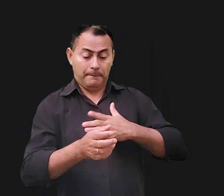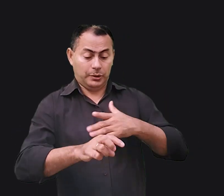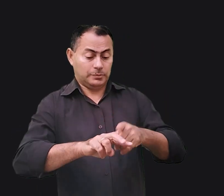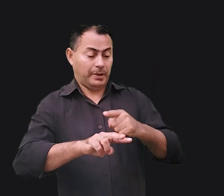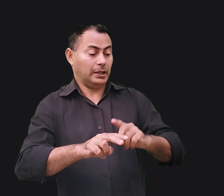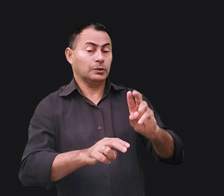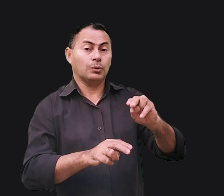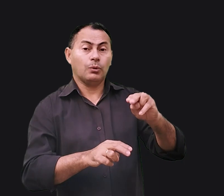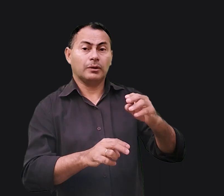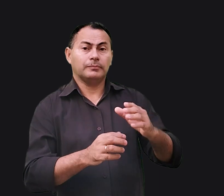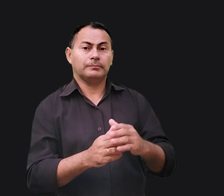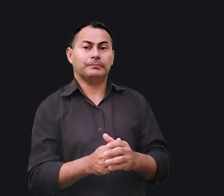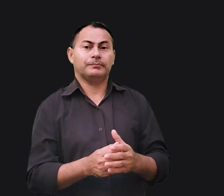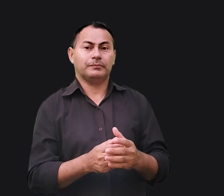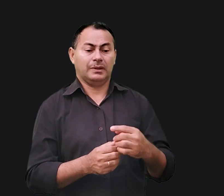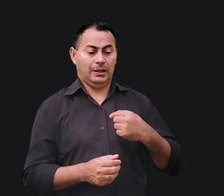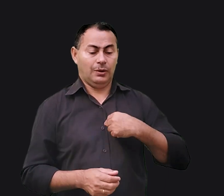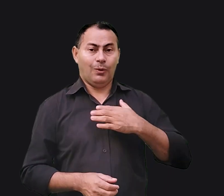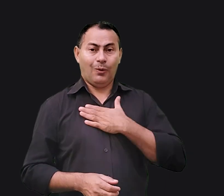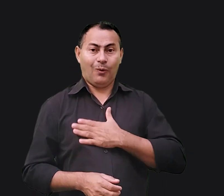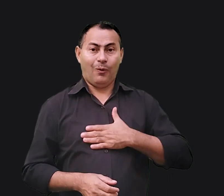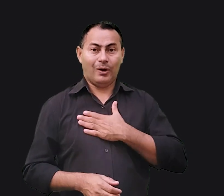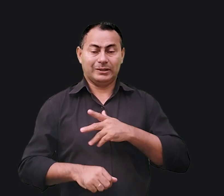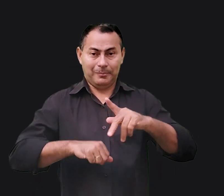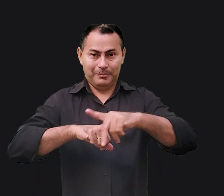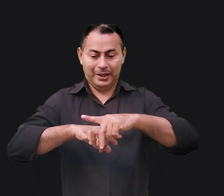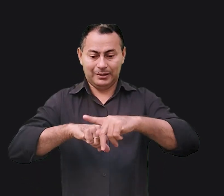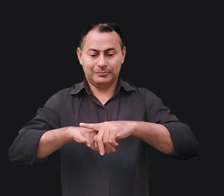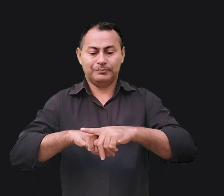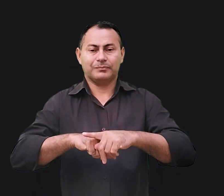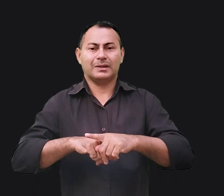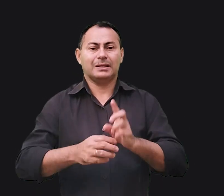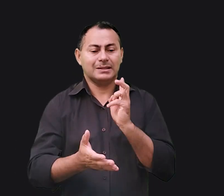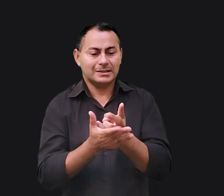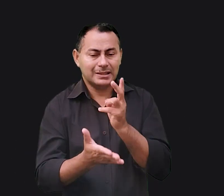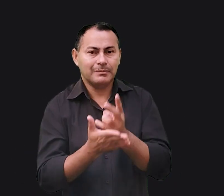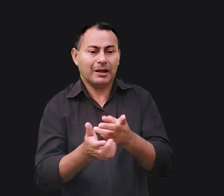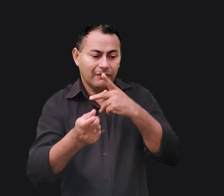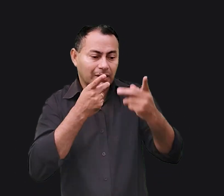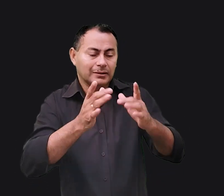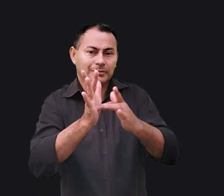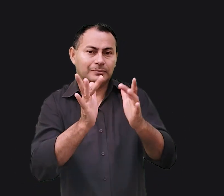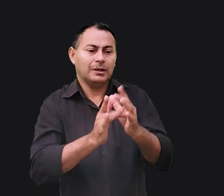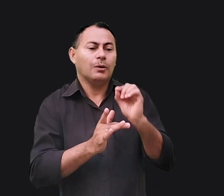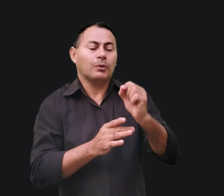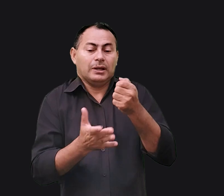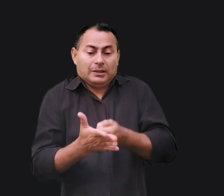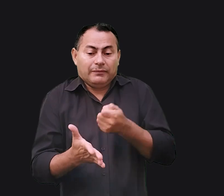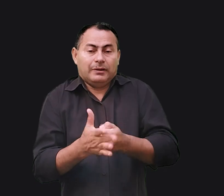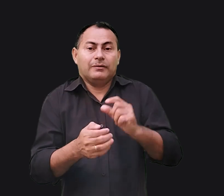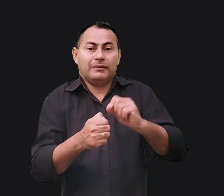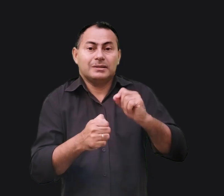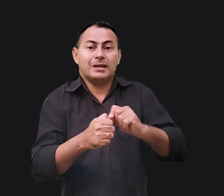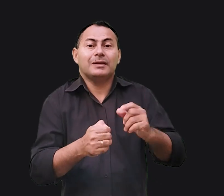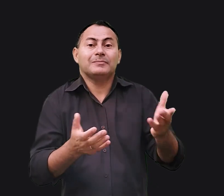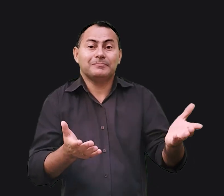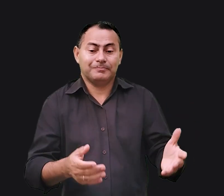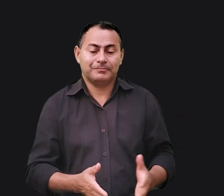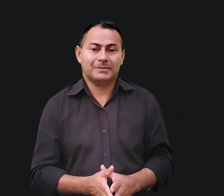meus pés. Eu gosto disso em Pedro. Ele estava sempre dizendo para Jesus o que ele deveria fazer. E